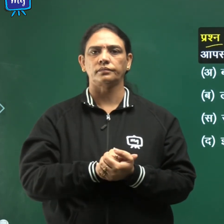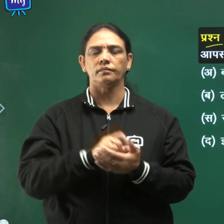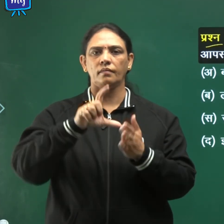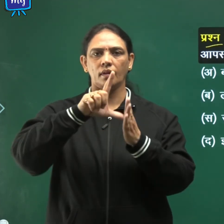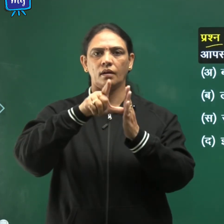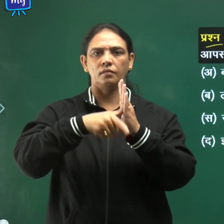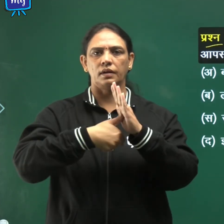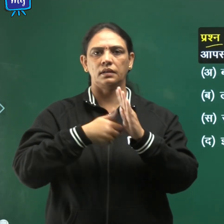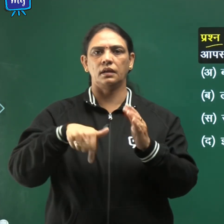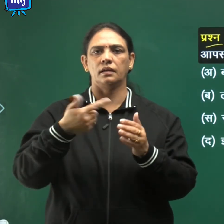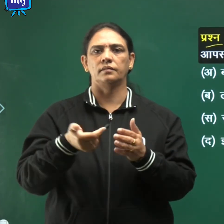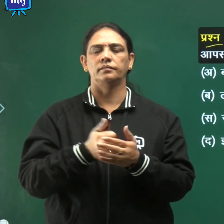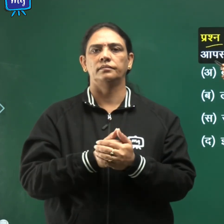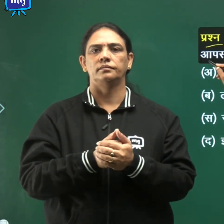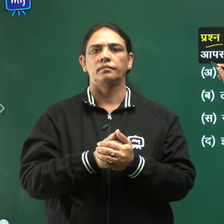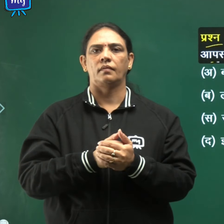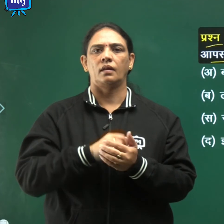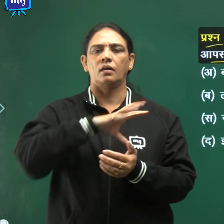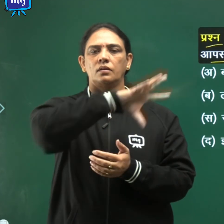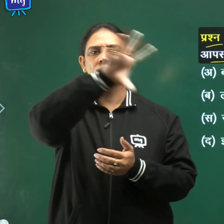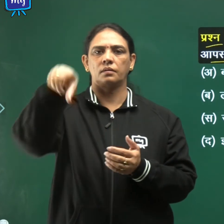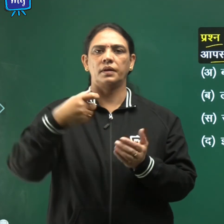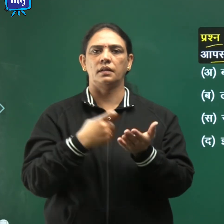की सभी त्रिज्याएं